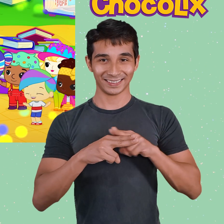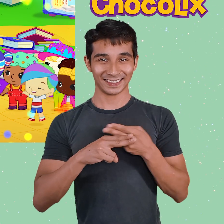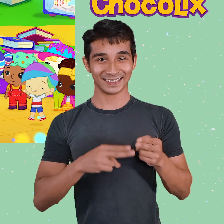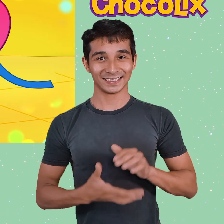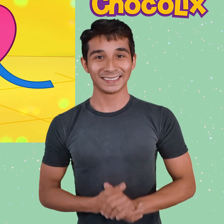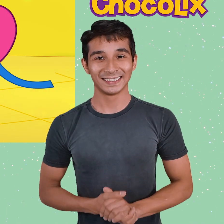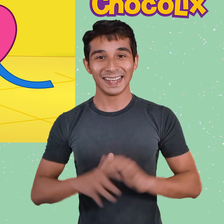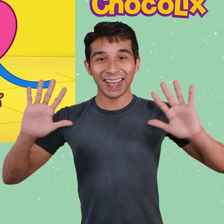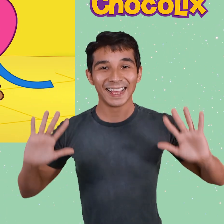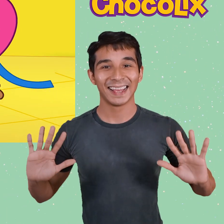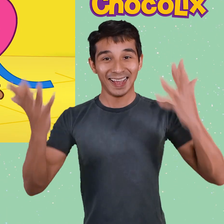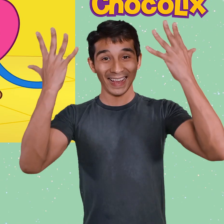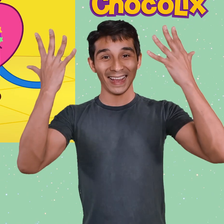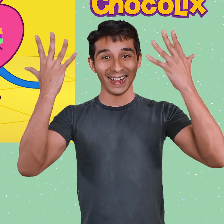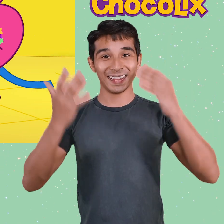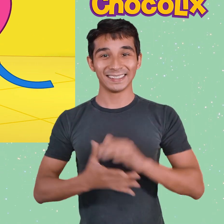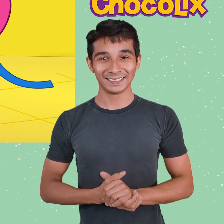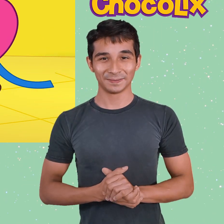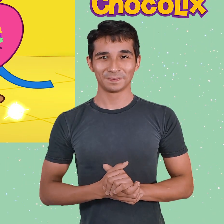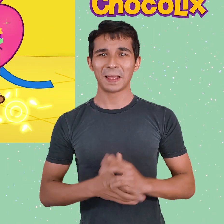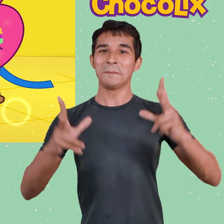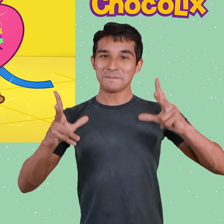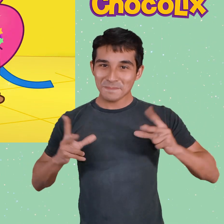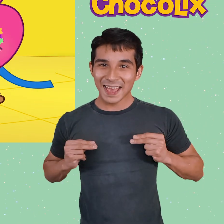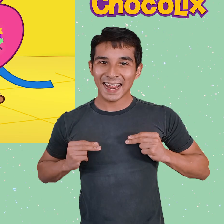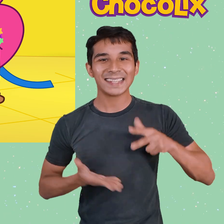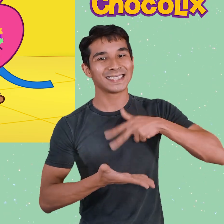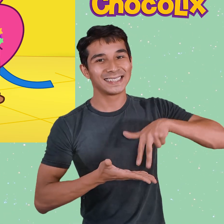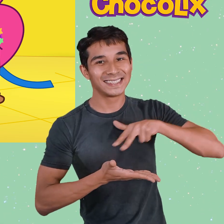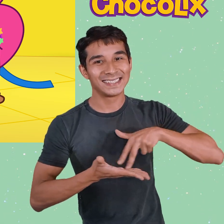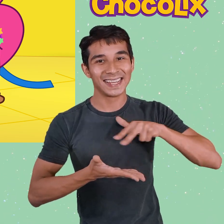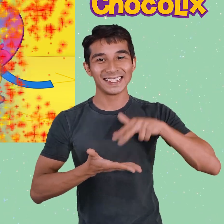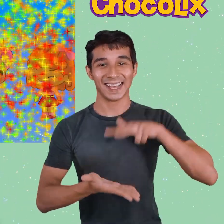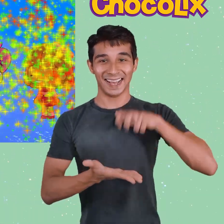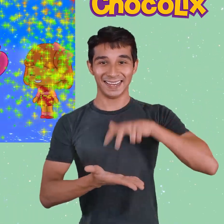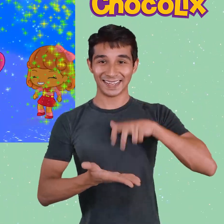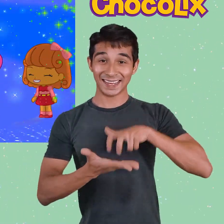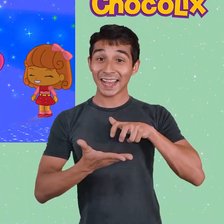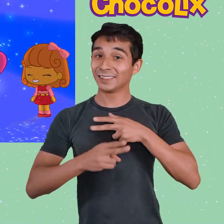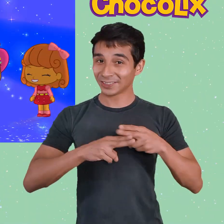Viva! Isso merece um chocolelê, a música da alegria.